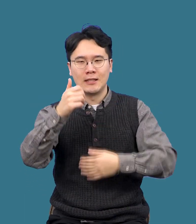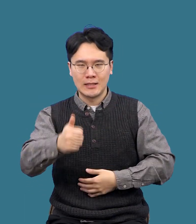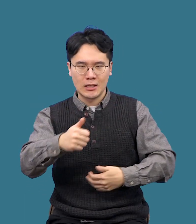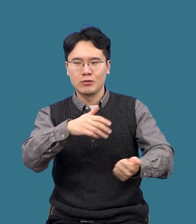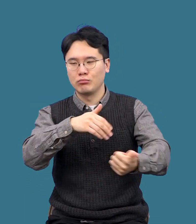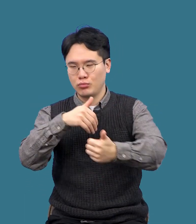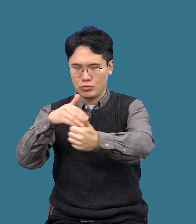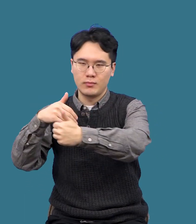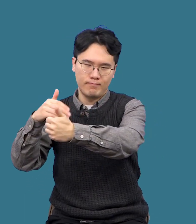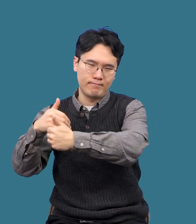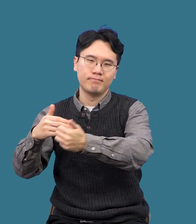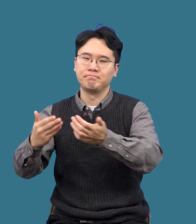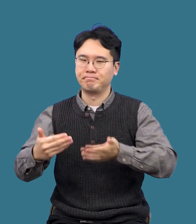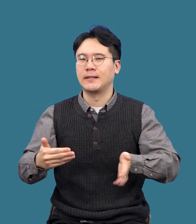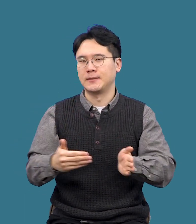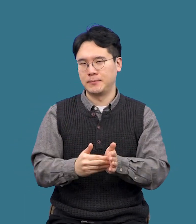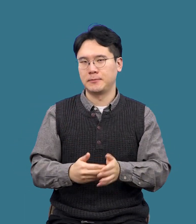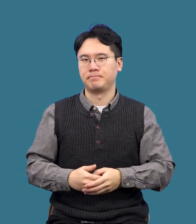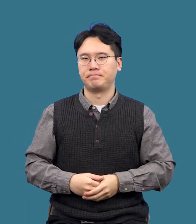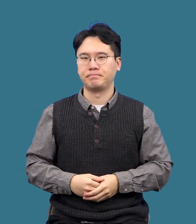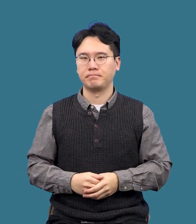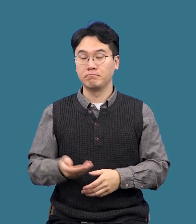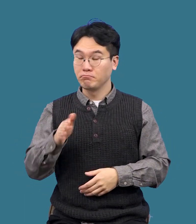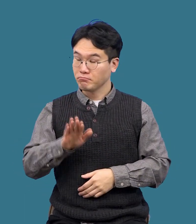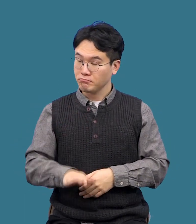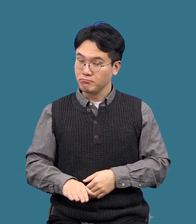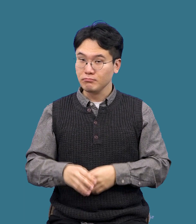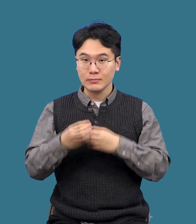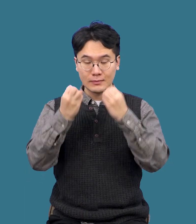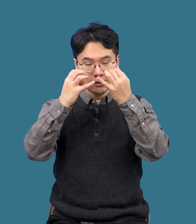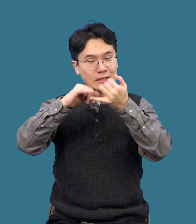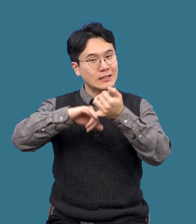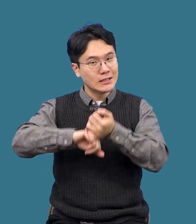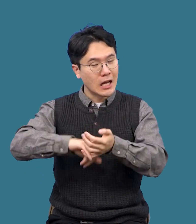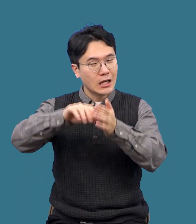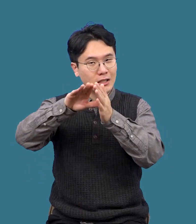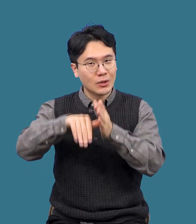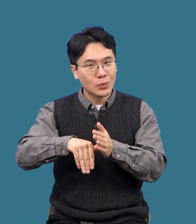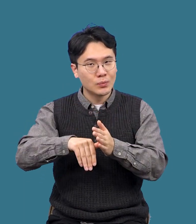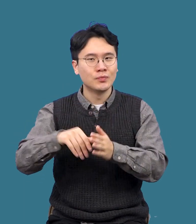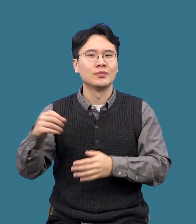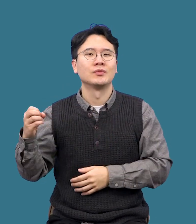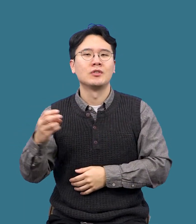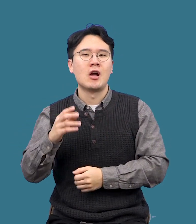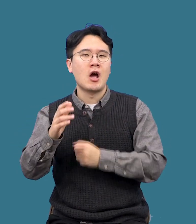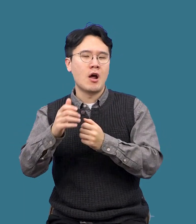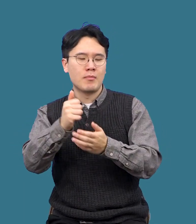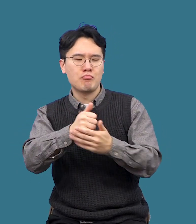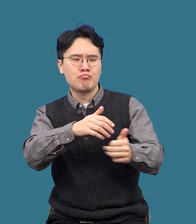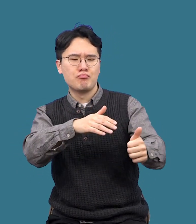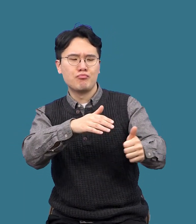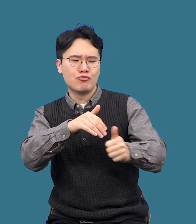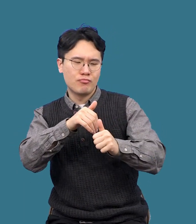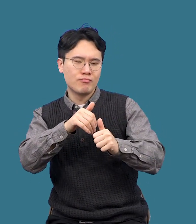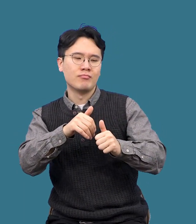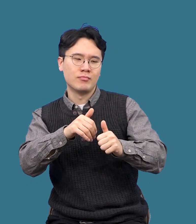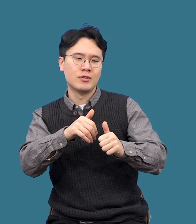가르칩니다. 하지만 이런 신약 시대에서도 다시 부름받은 하나님의 백성들 가운데